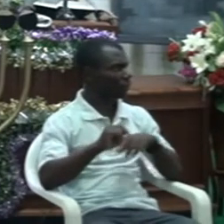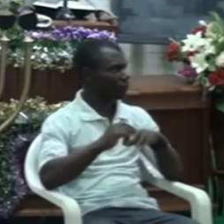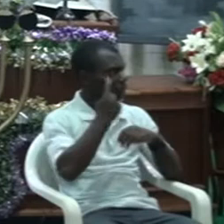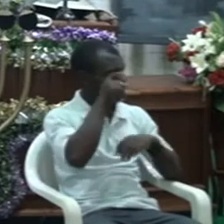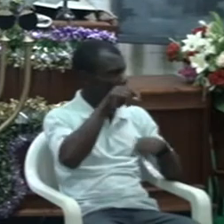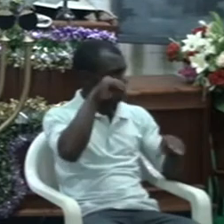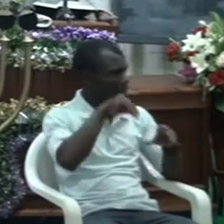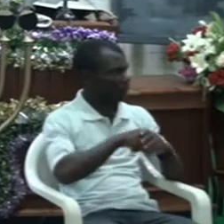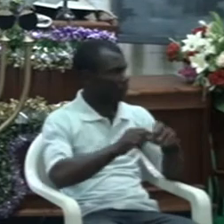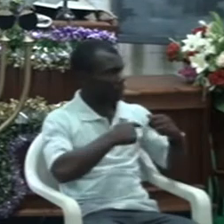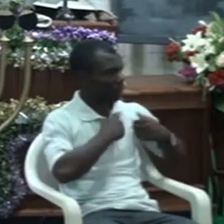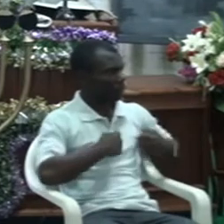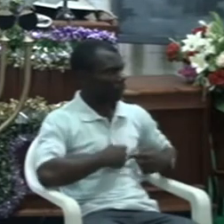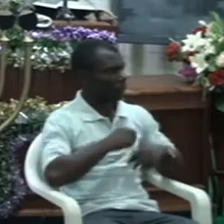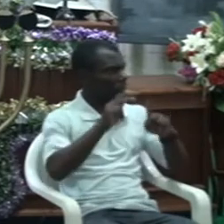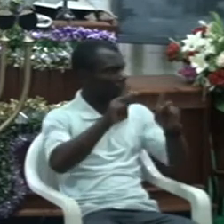21.